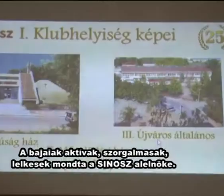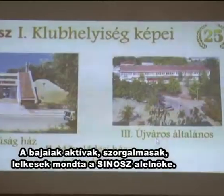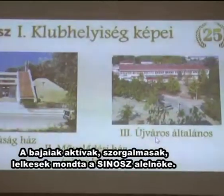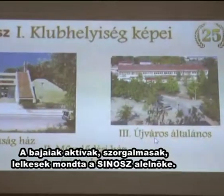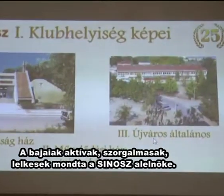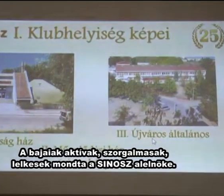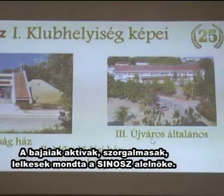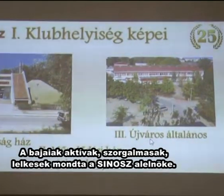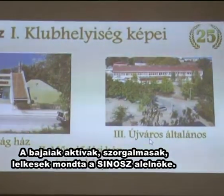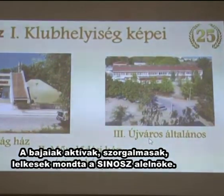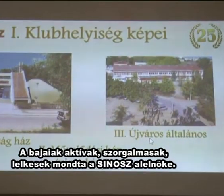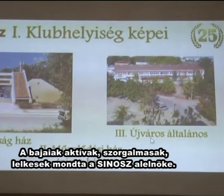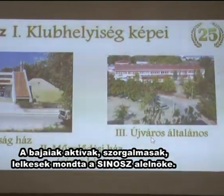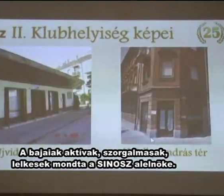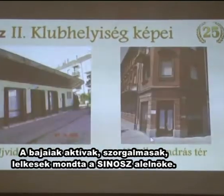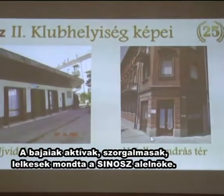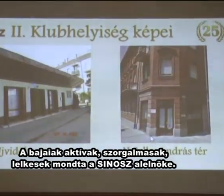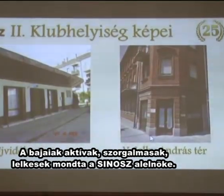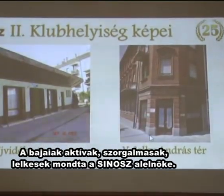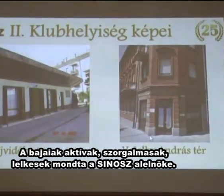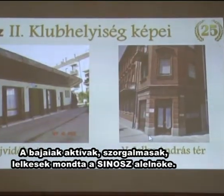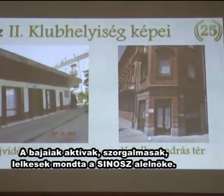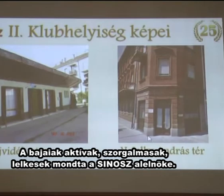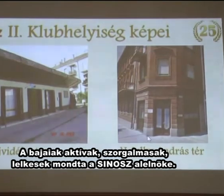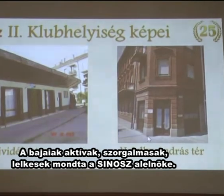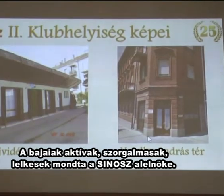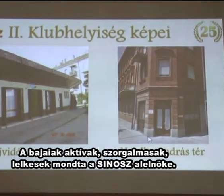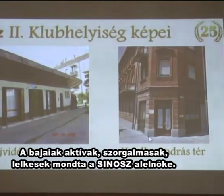A bajaiak aktívak, szorgalmasak, lelkesek, mondta a Sinosz alelnöke.